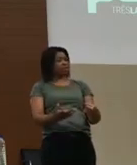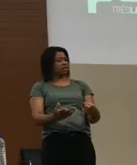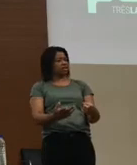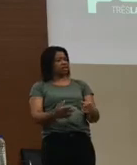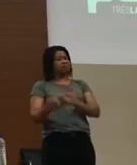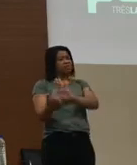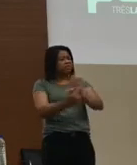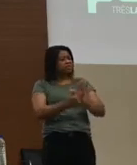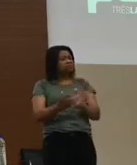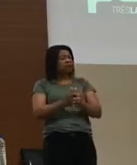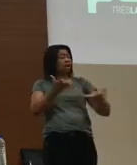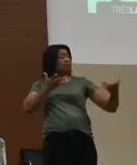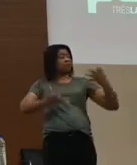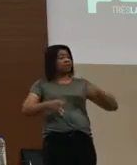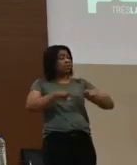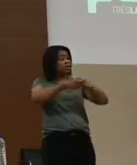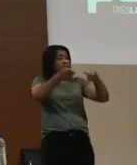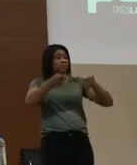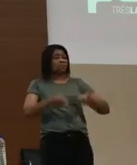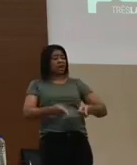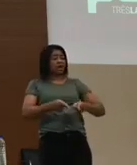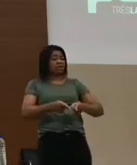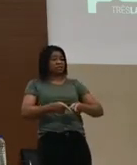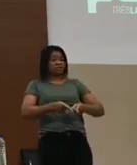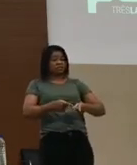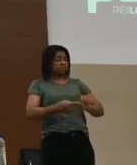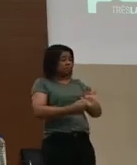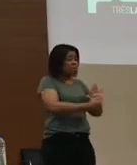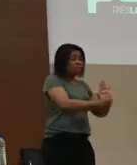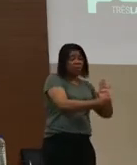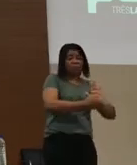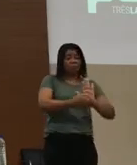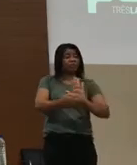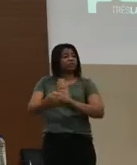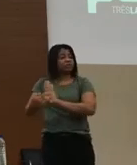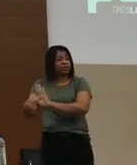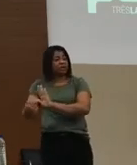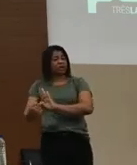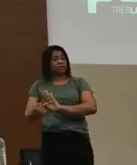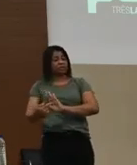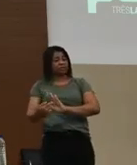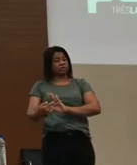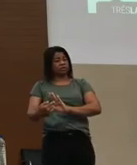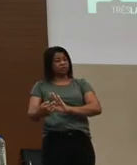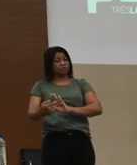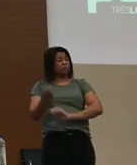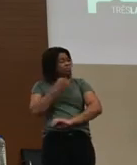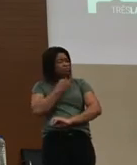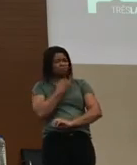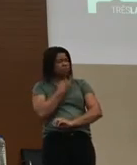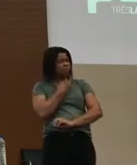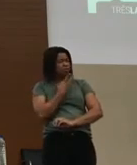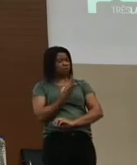realizando, para que outros não fizessem igual, ou até melhor,